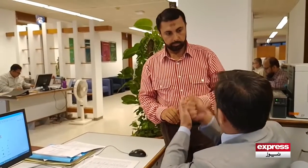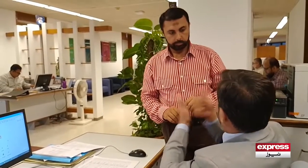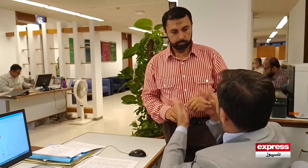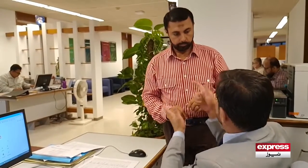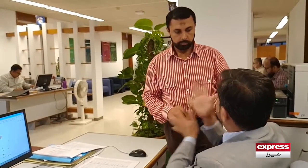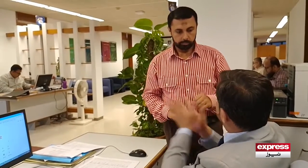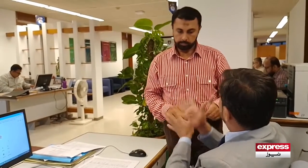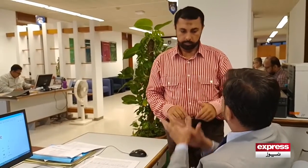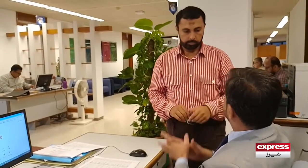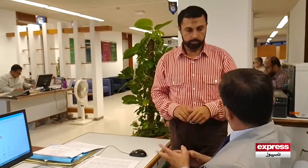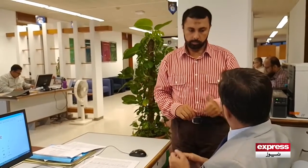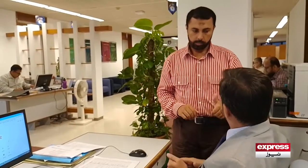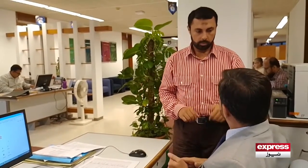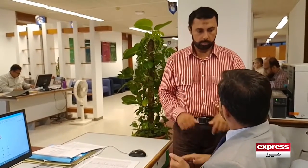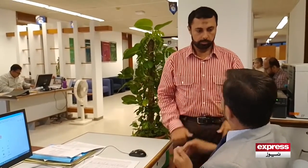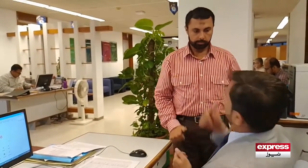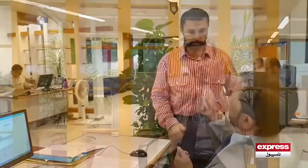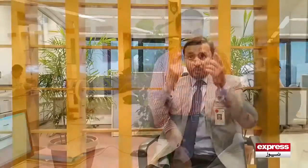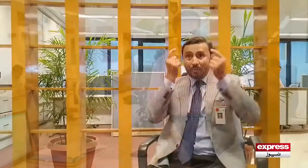इससे पूछता हूँ तो मुझे बताता है।